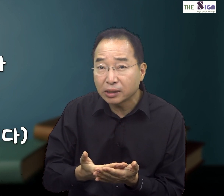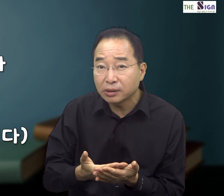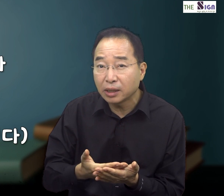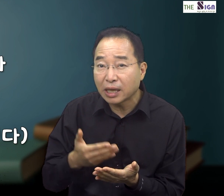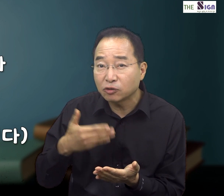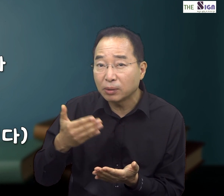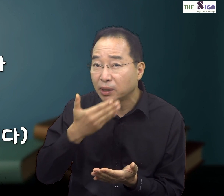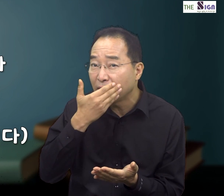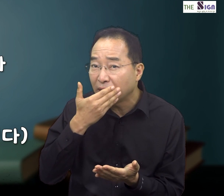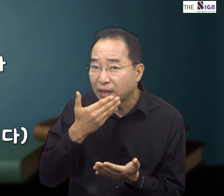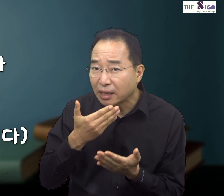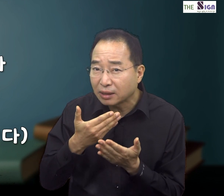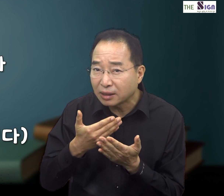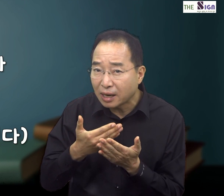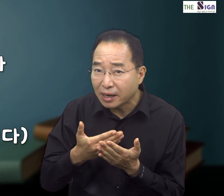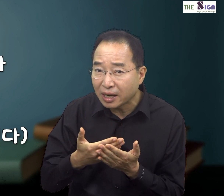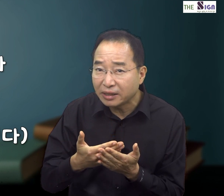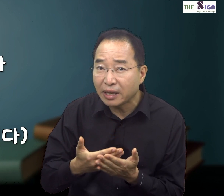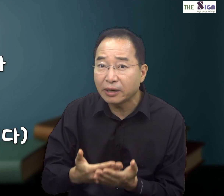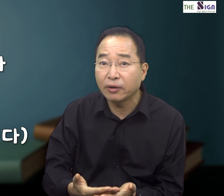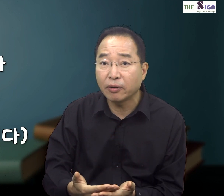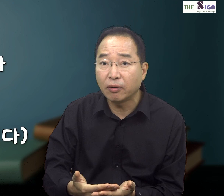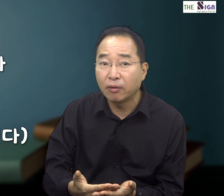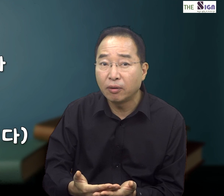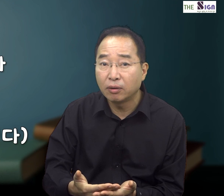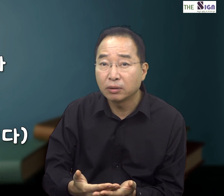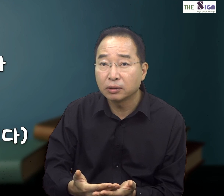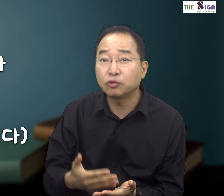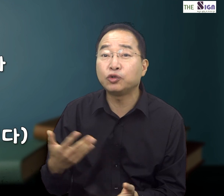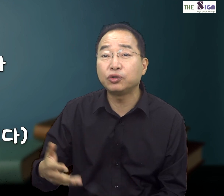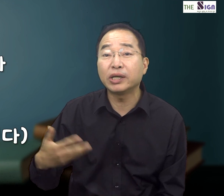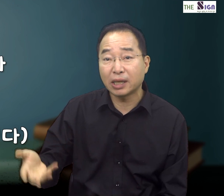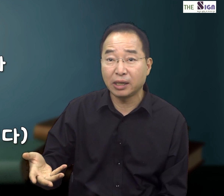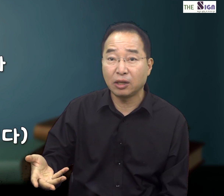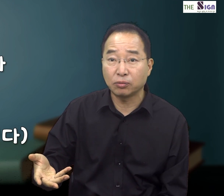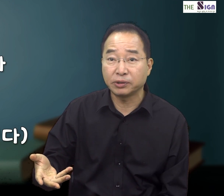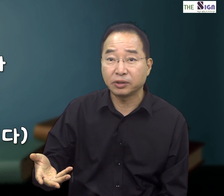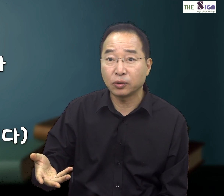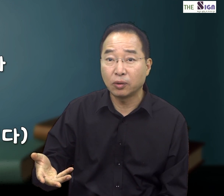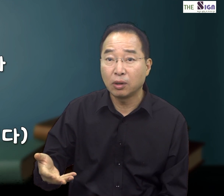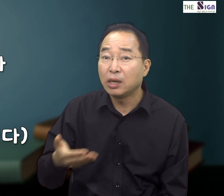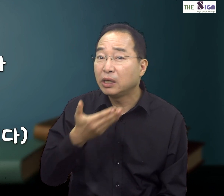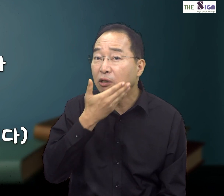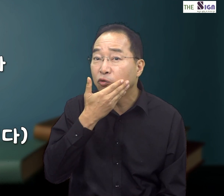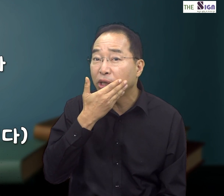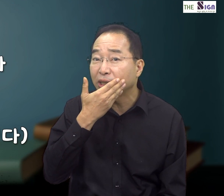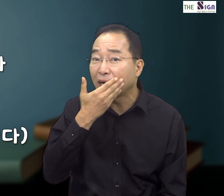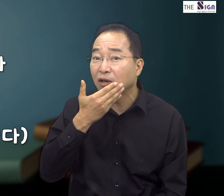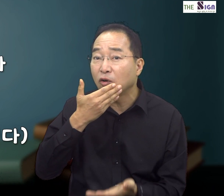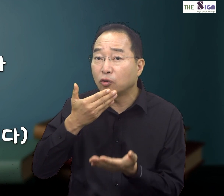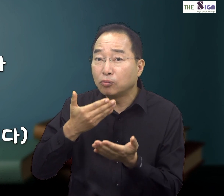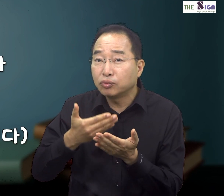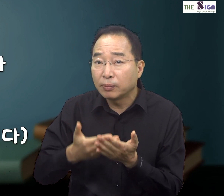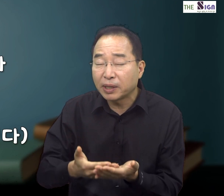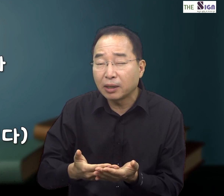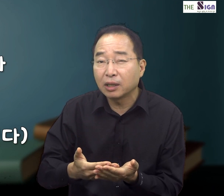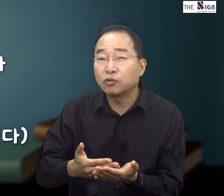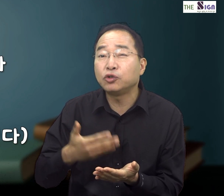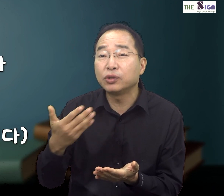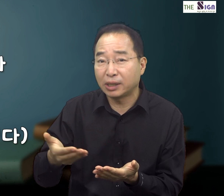동작인데 나중에만 됐다가 약간 내려요. 그래서 귀중하다는 개념을 쓰죠. 이건 귀하다는 거고 무겁다는 게